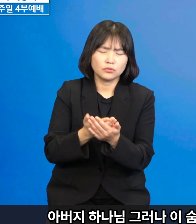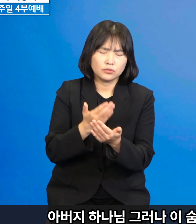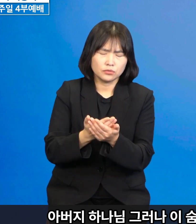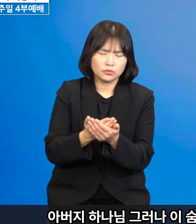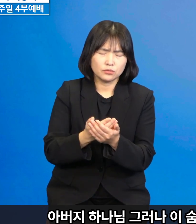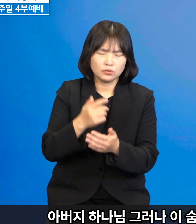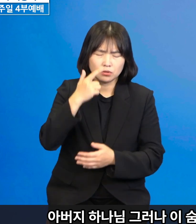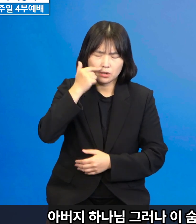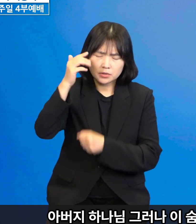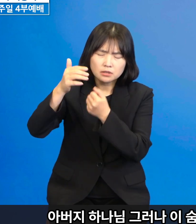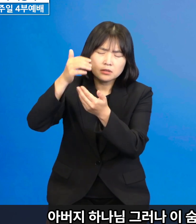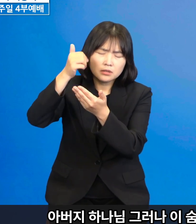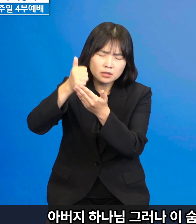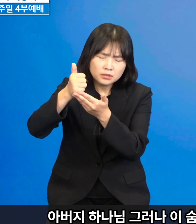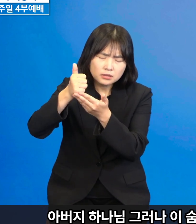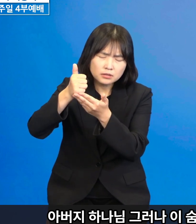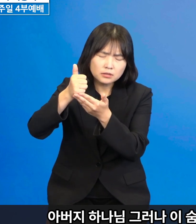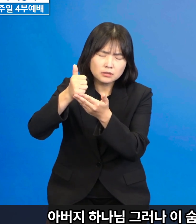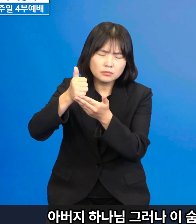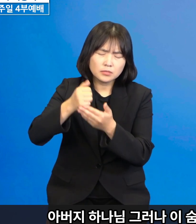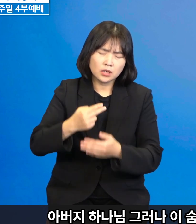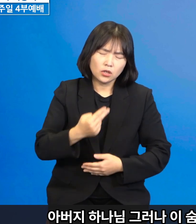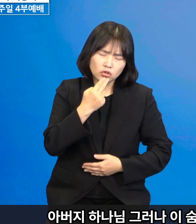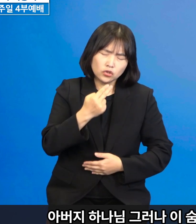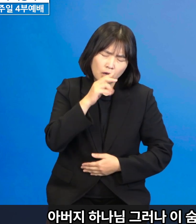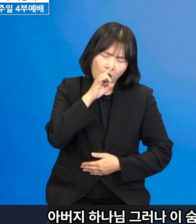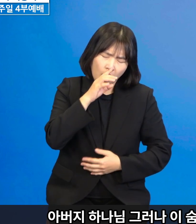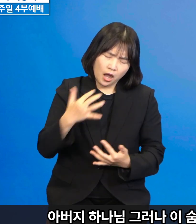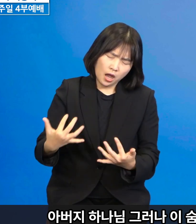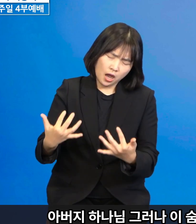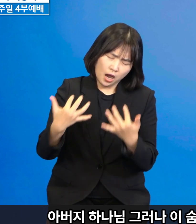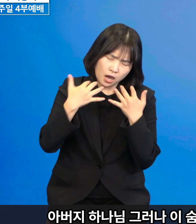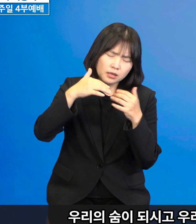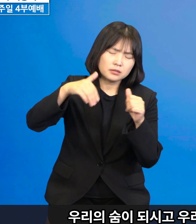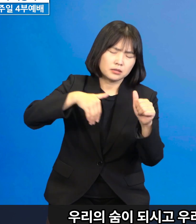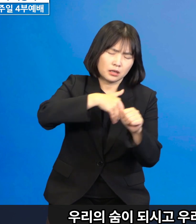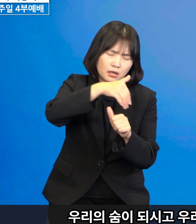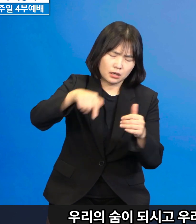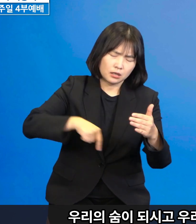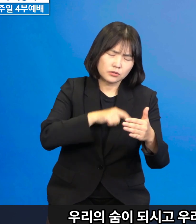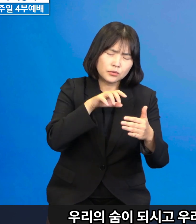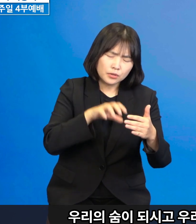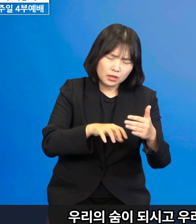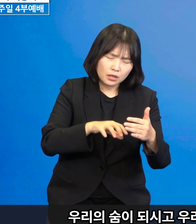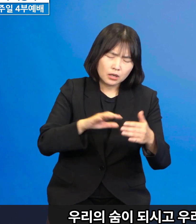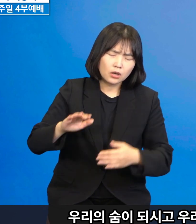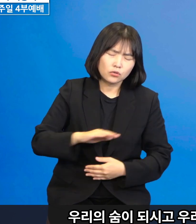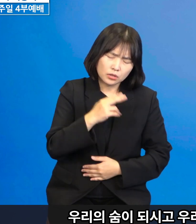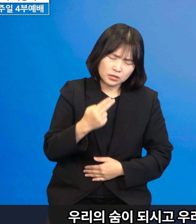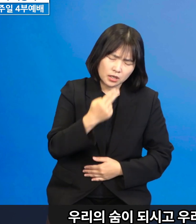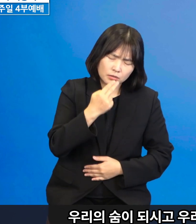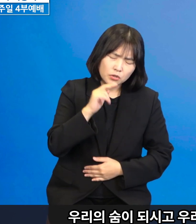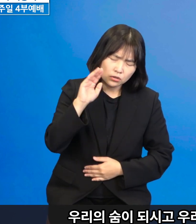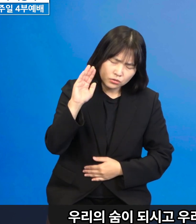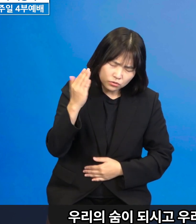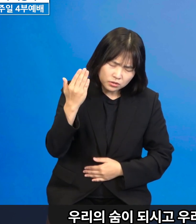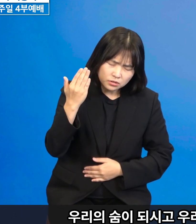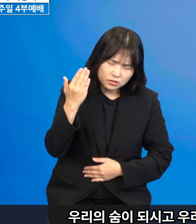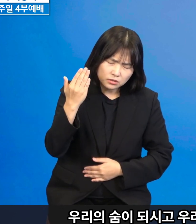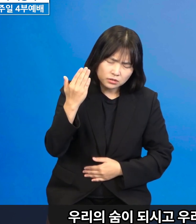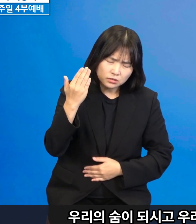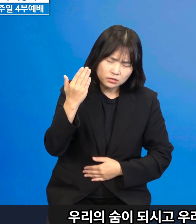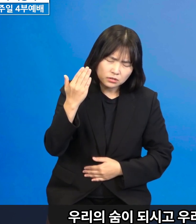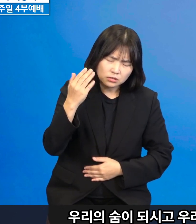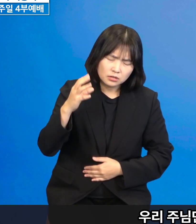아버지 하나님, 그러나 이 숨통이 조여오는 이 시대 속에서도 우리의 숨이 되시고 우리의 생명 되시는